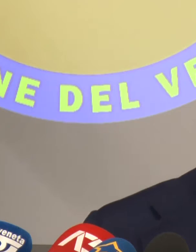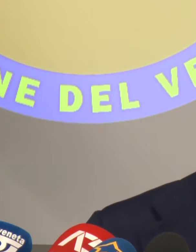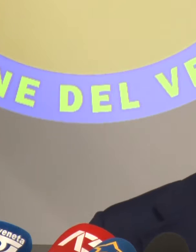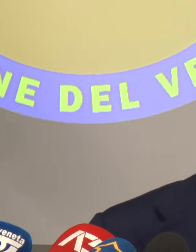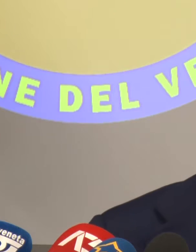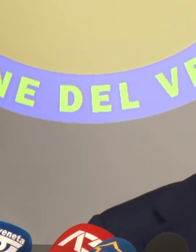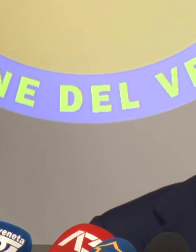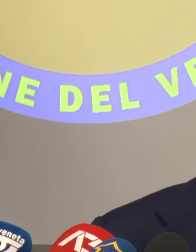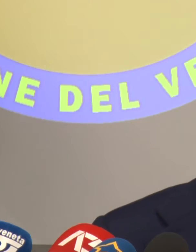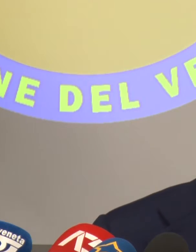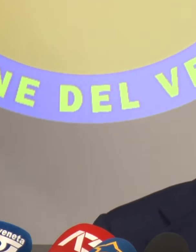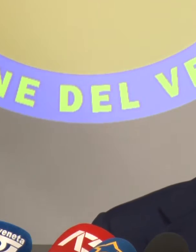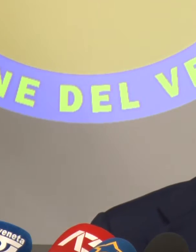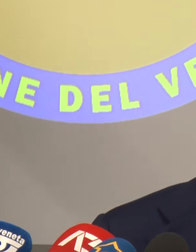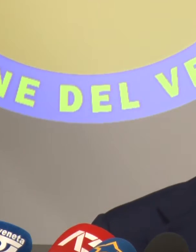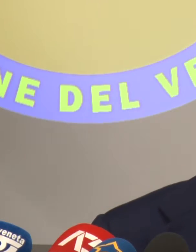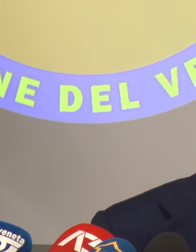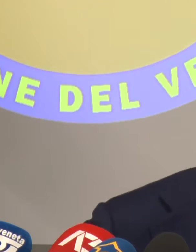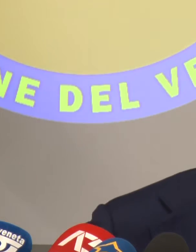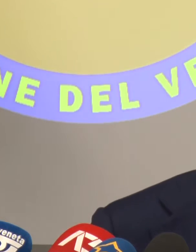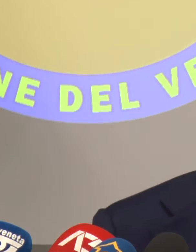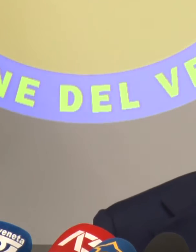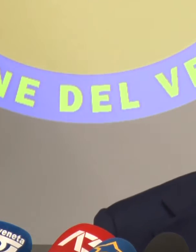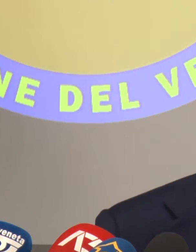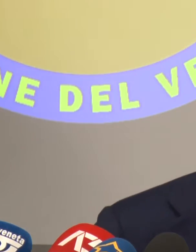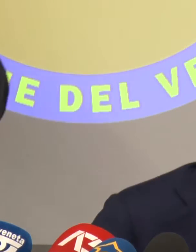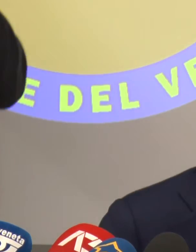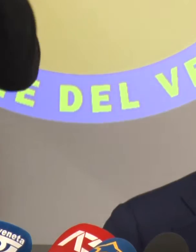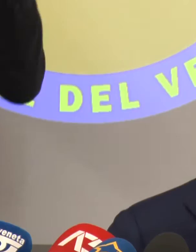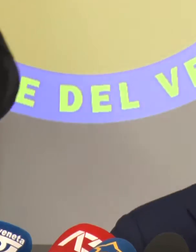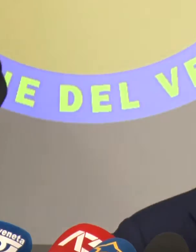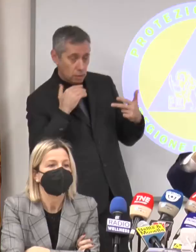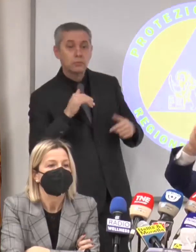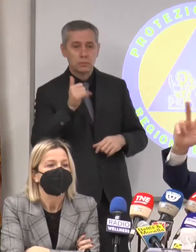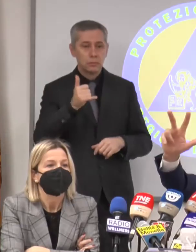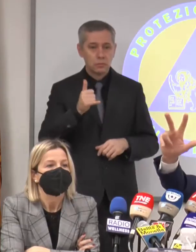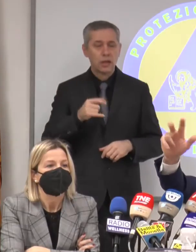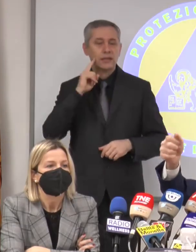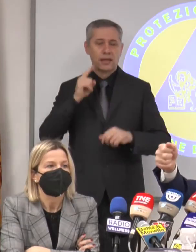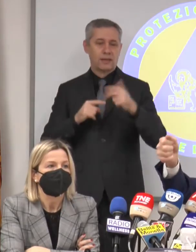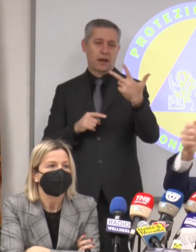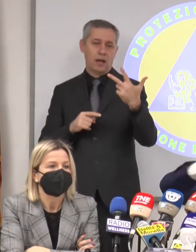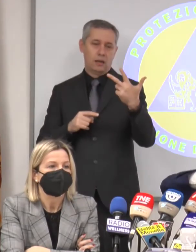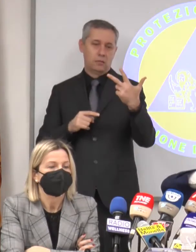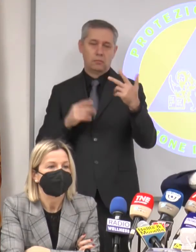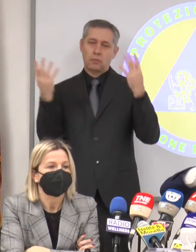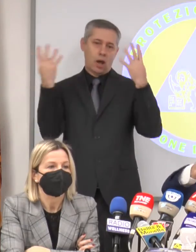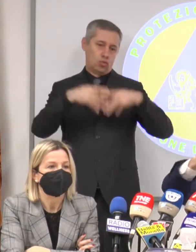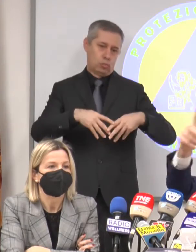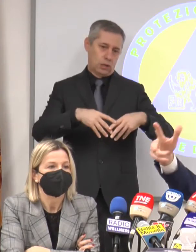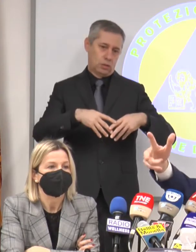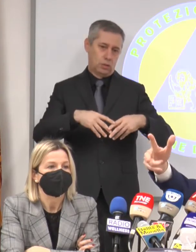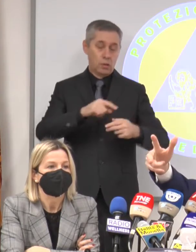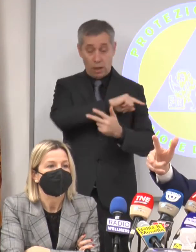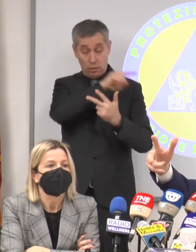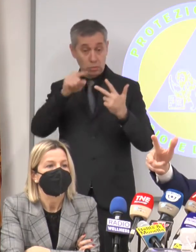tante confusioni, anche nell'RSA, insomma, vogliamo buttare il cuore un po' oltre l'ostacolo e tornare alla normalità. Il modello